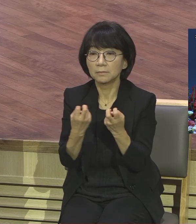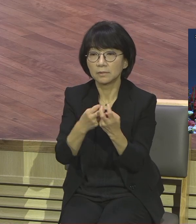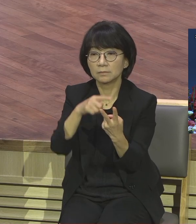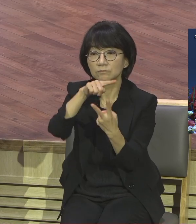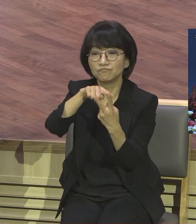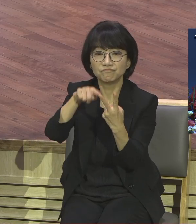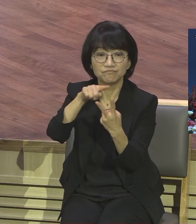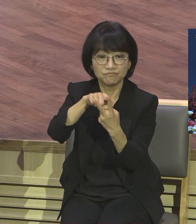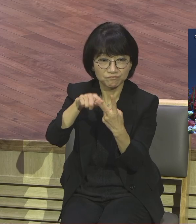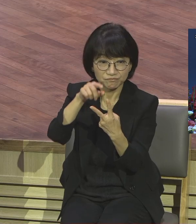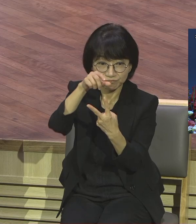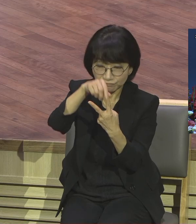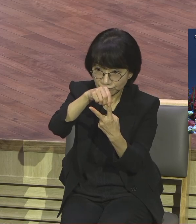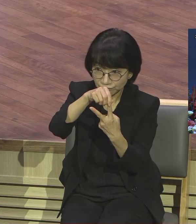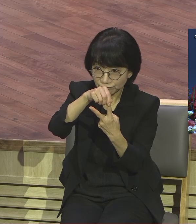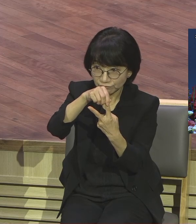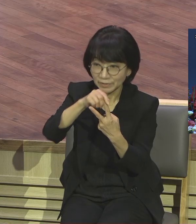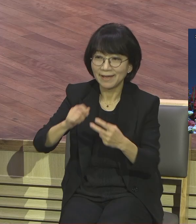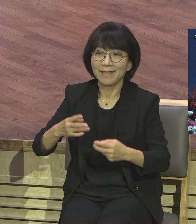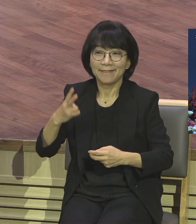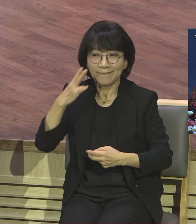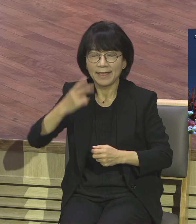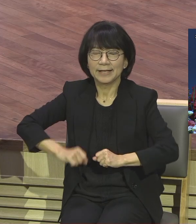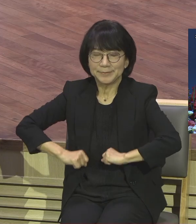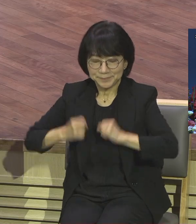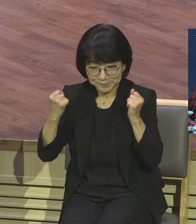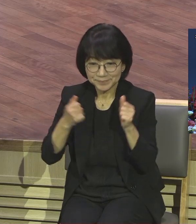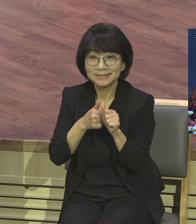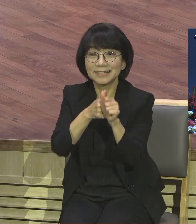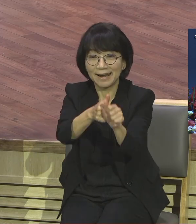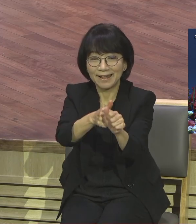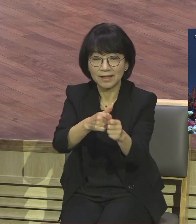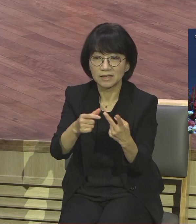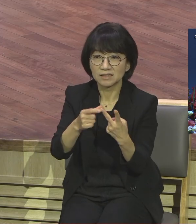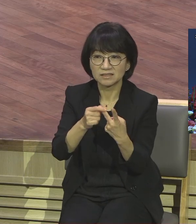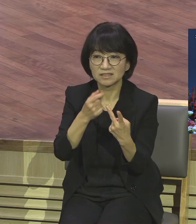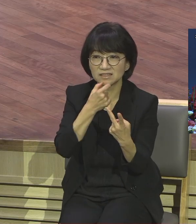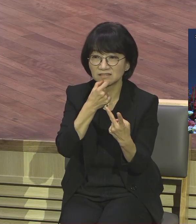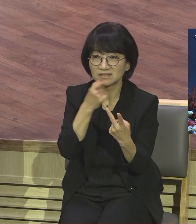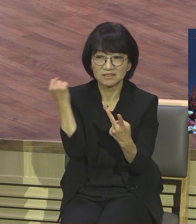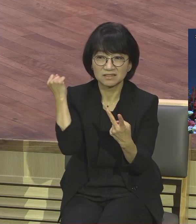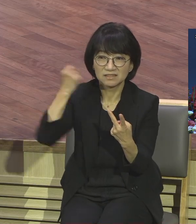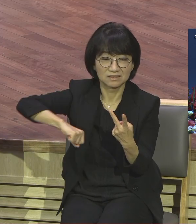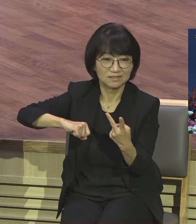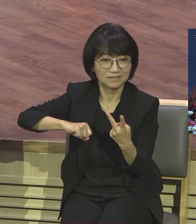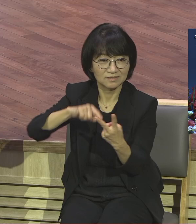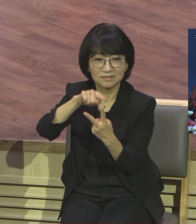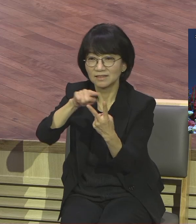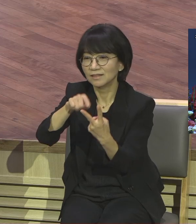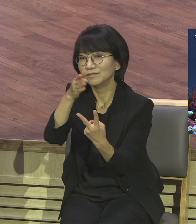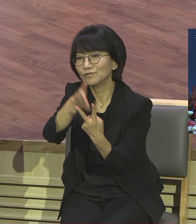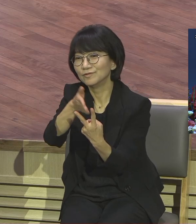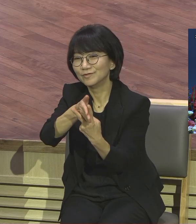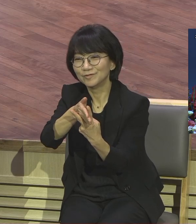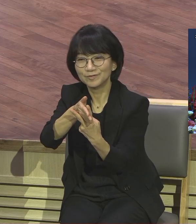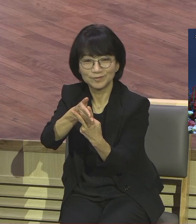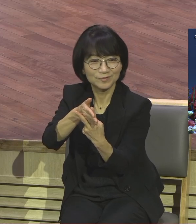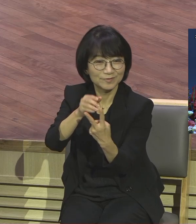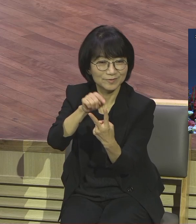설명 없습니다. 따르라, 순종하느냐 안 하느냐, 이게 인생을 좌우하는 전환점이 되는